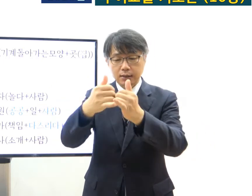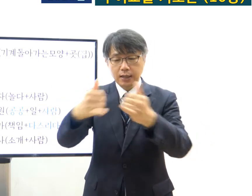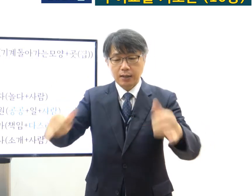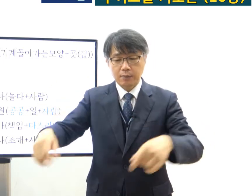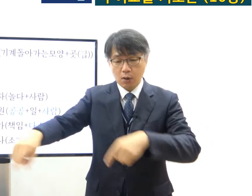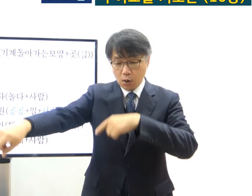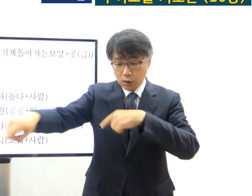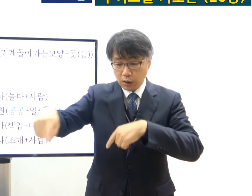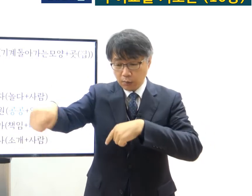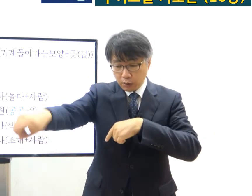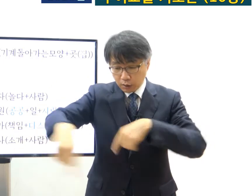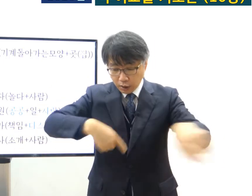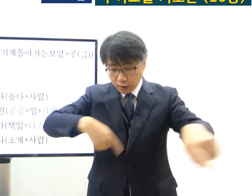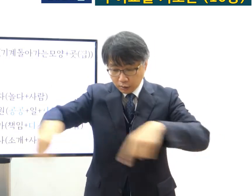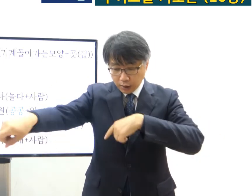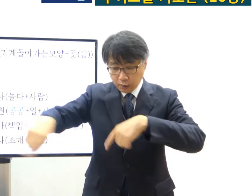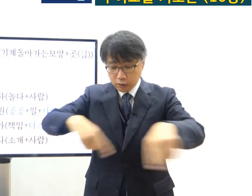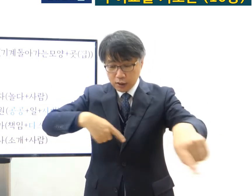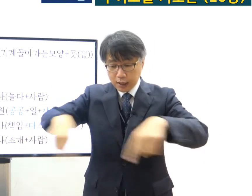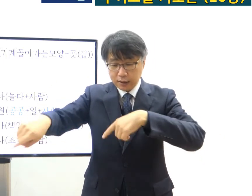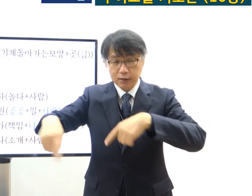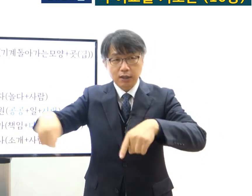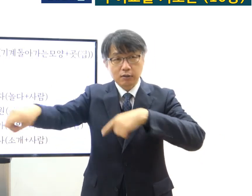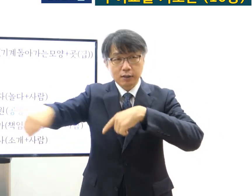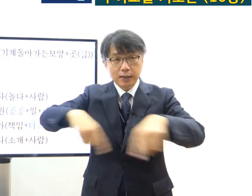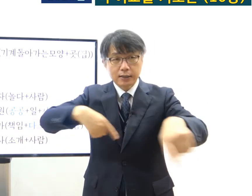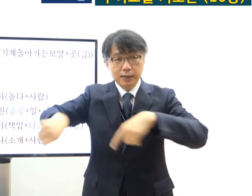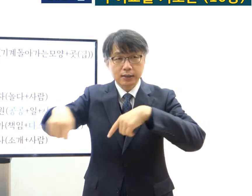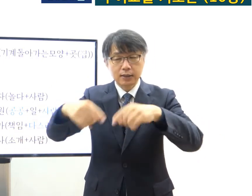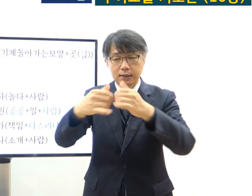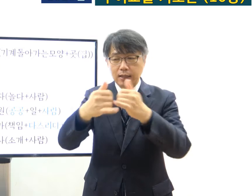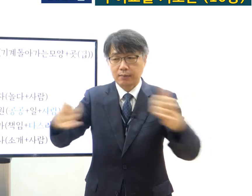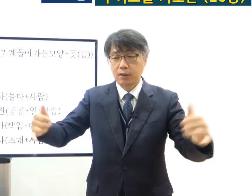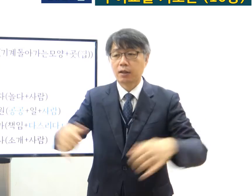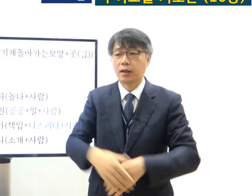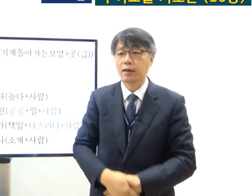사람. 이렇게 저렇게 하라고 지시하는 거잖아요. 다스리는 사람. 이렇게.